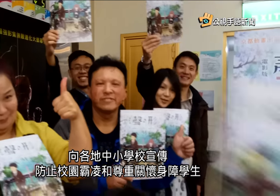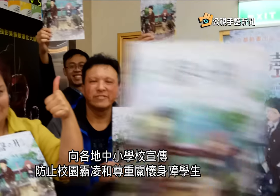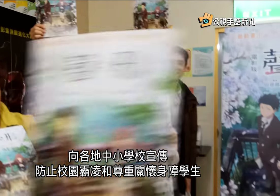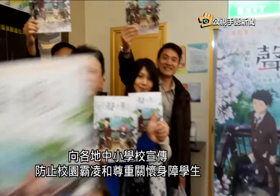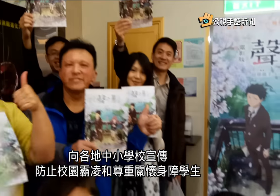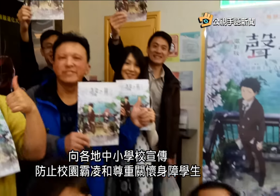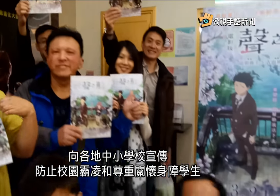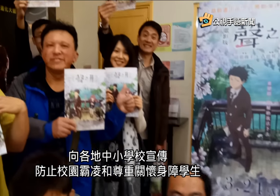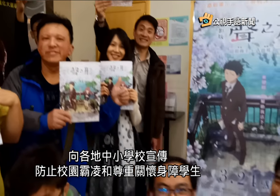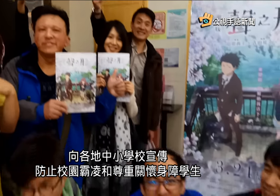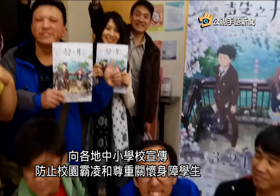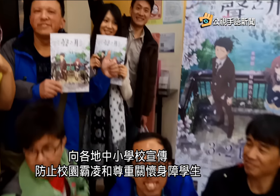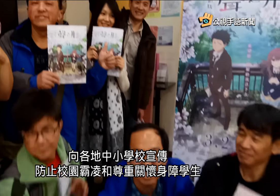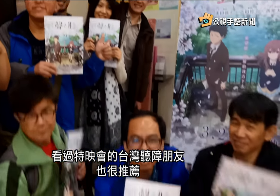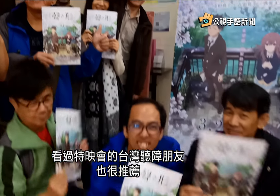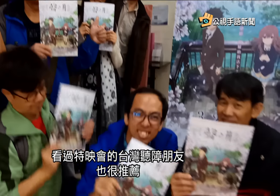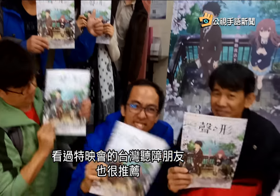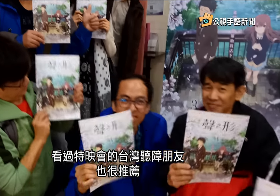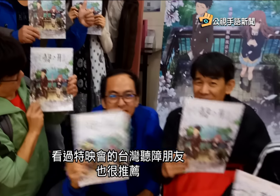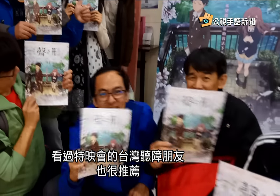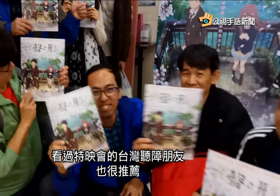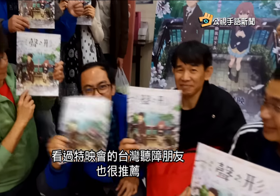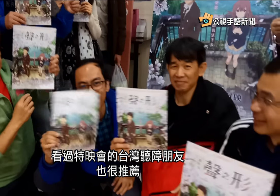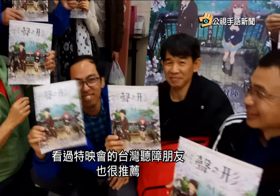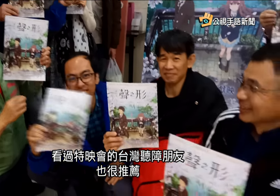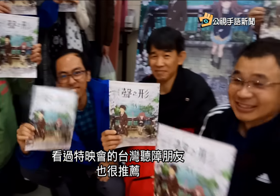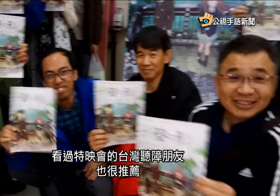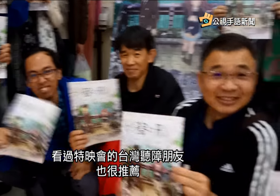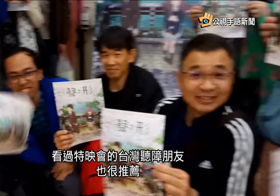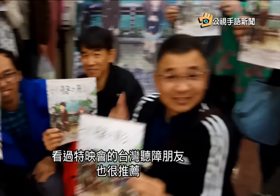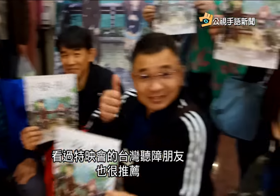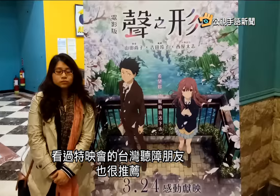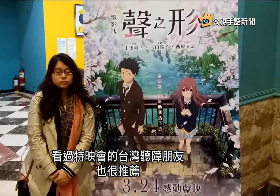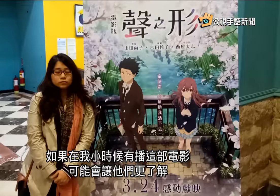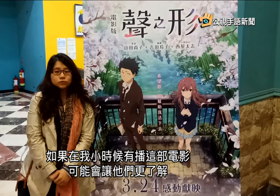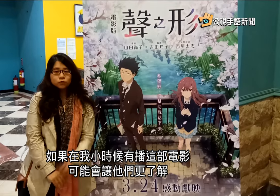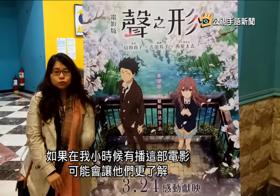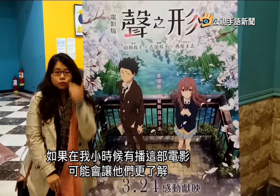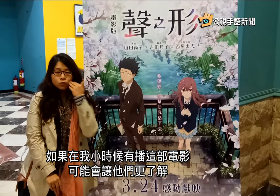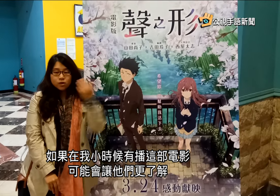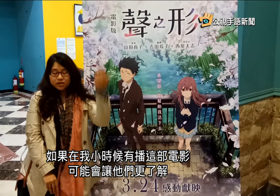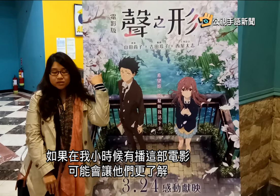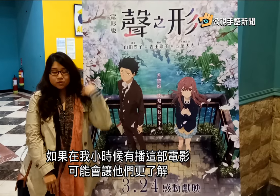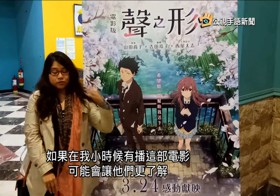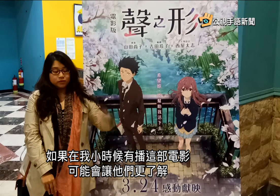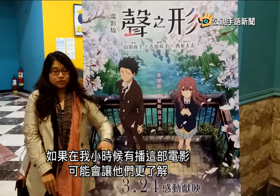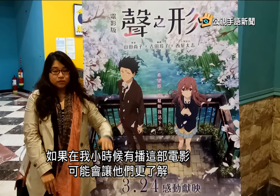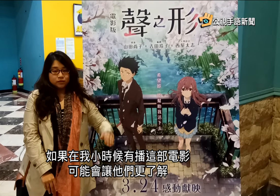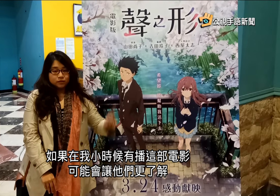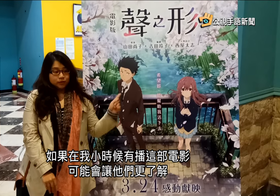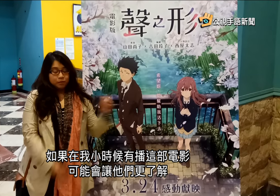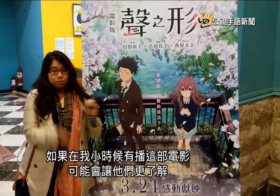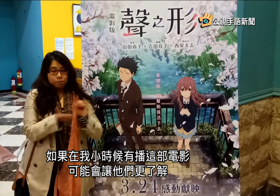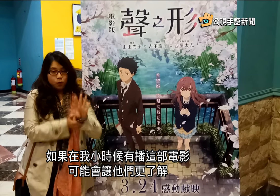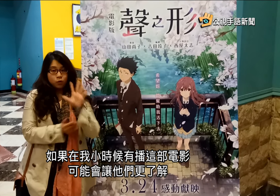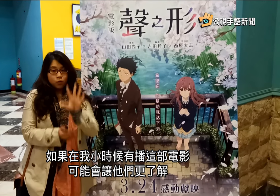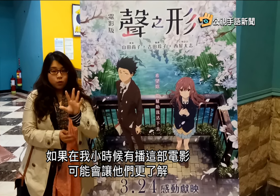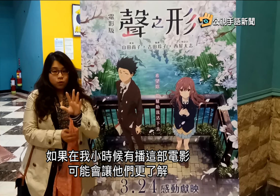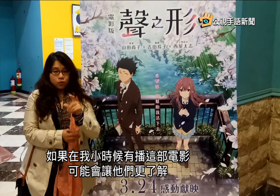生障学生。看过特映会的台湾听障朋友也很推荐。 如果在我小时候有播这部